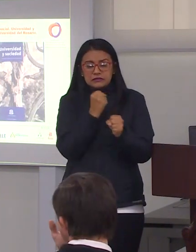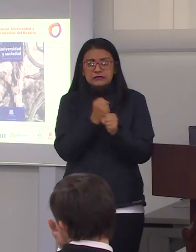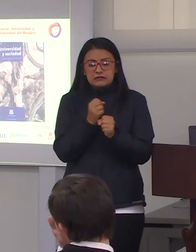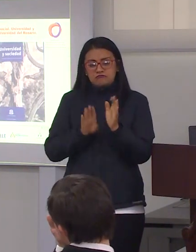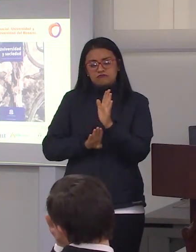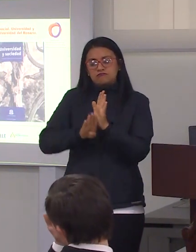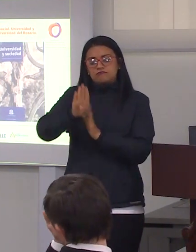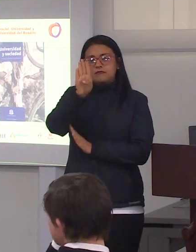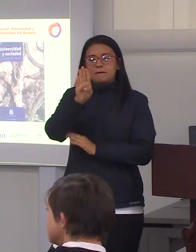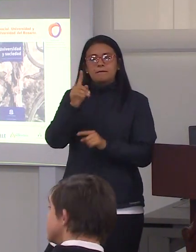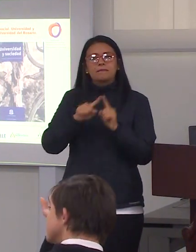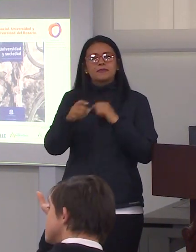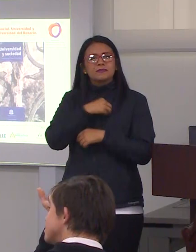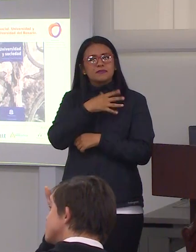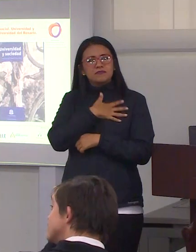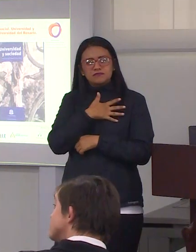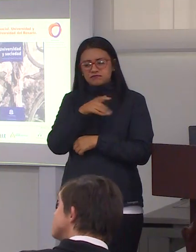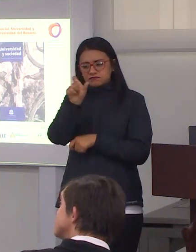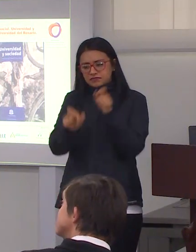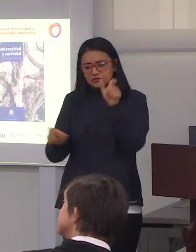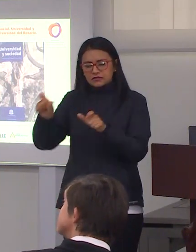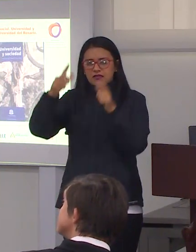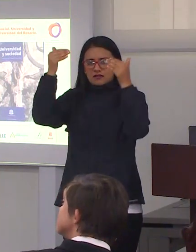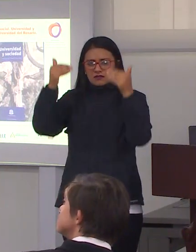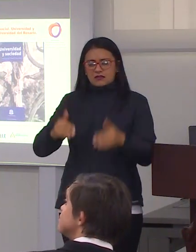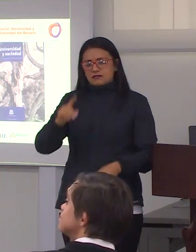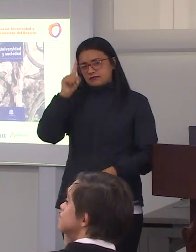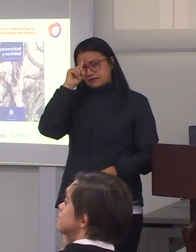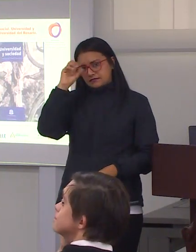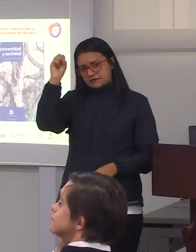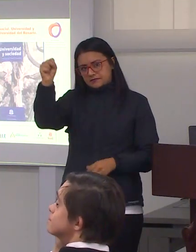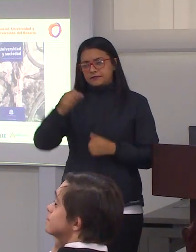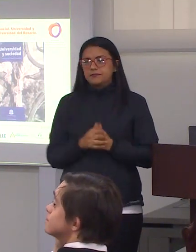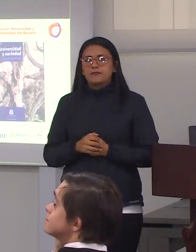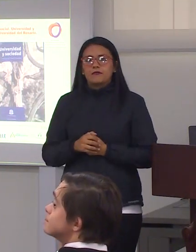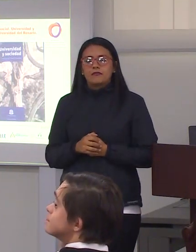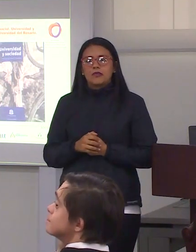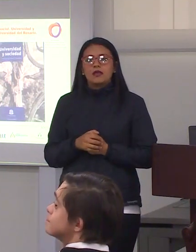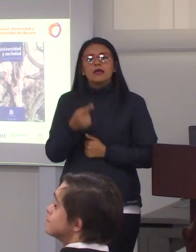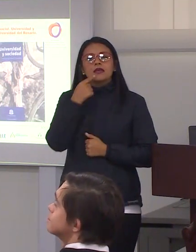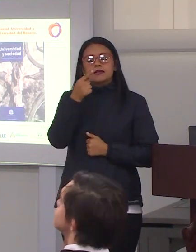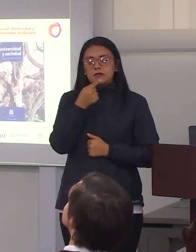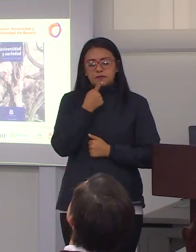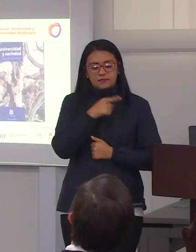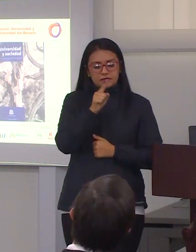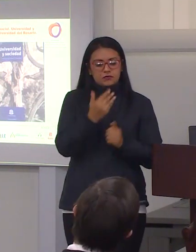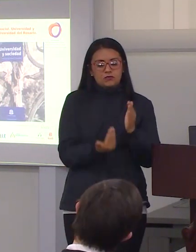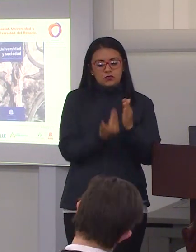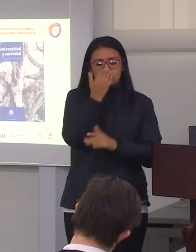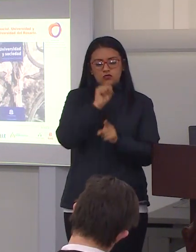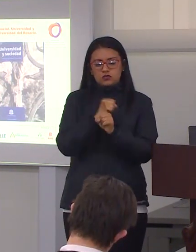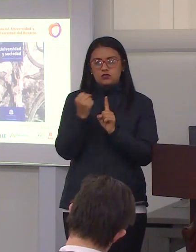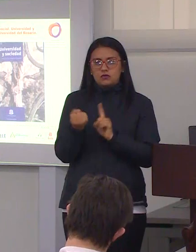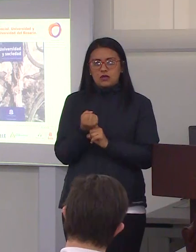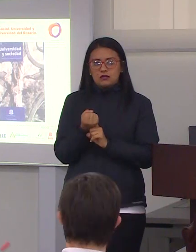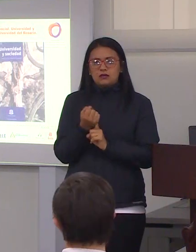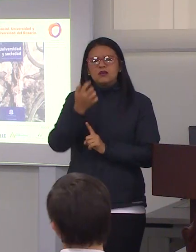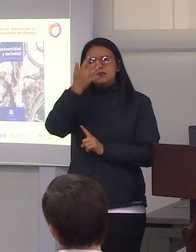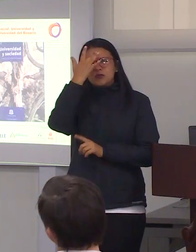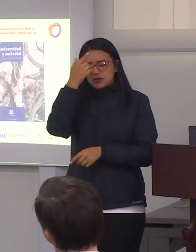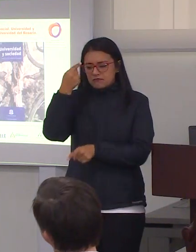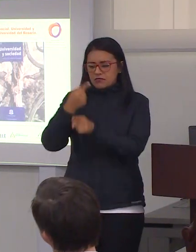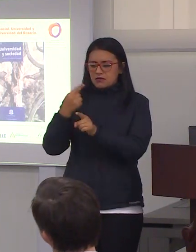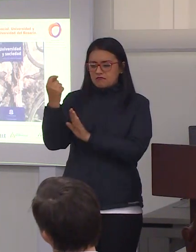es reducido en oportunidades para la población con discapacidad intelectual. Entonces, hablamos más de innovación social porque cumplimos con estos